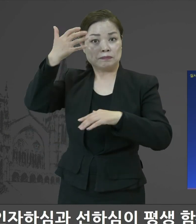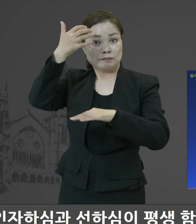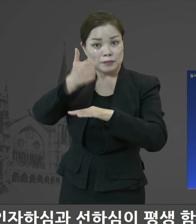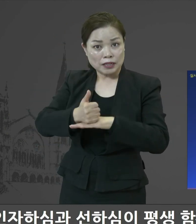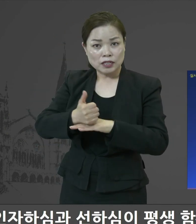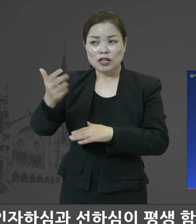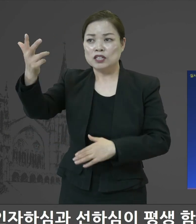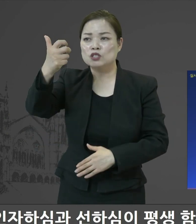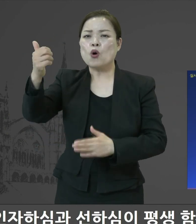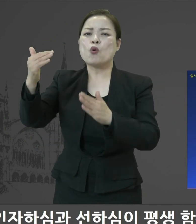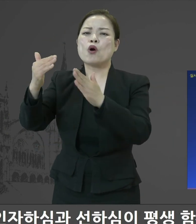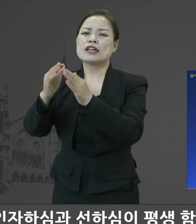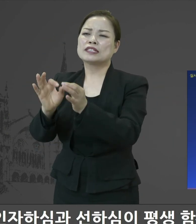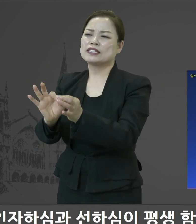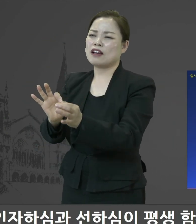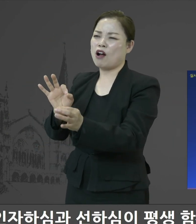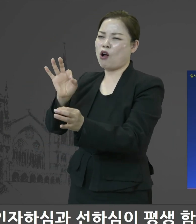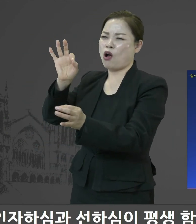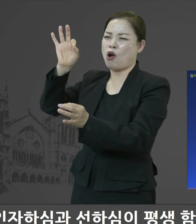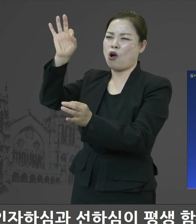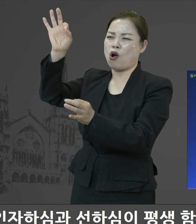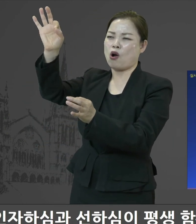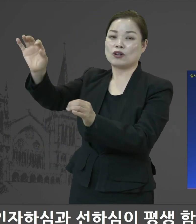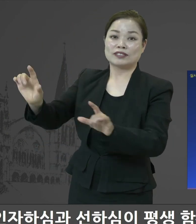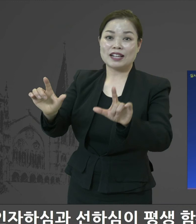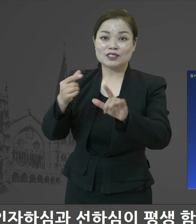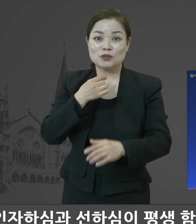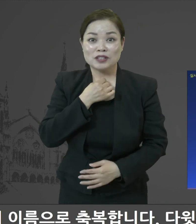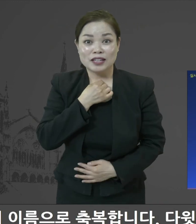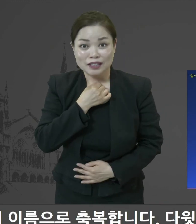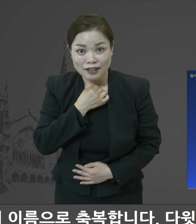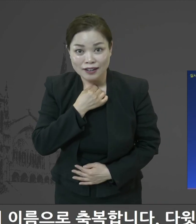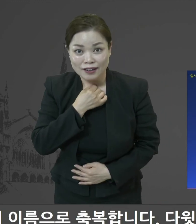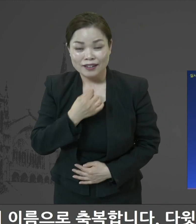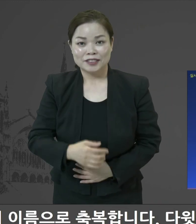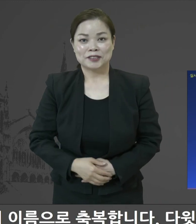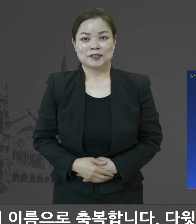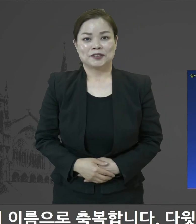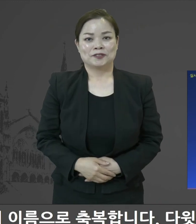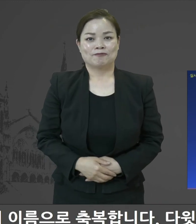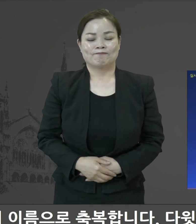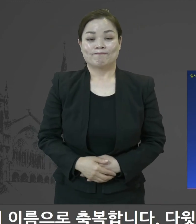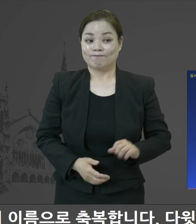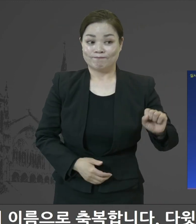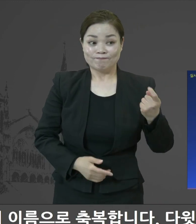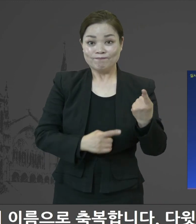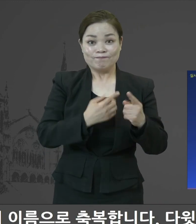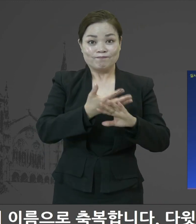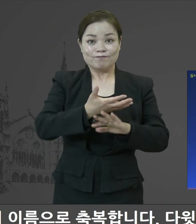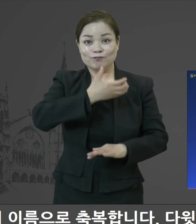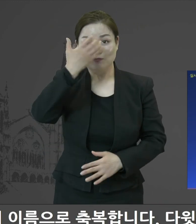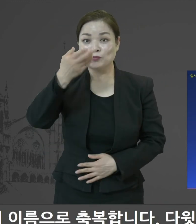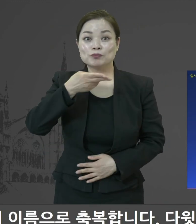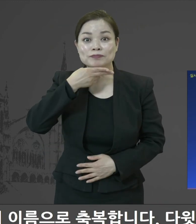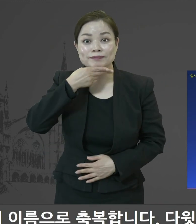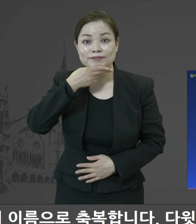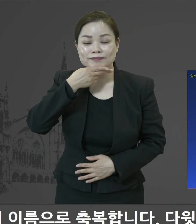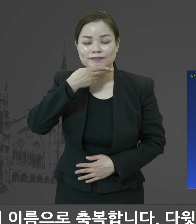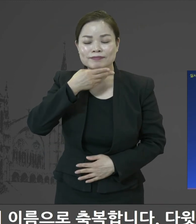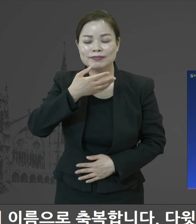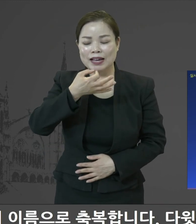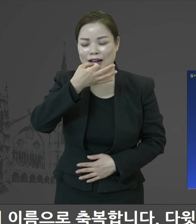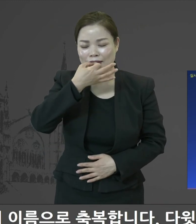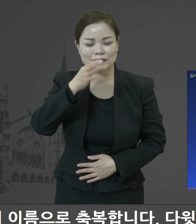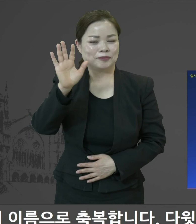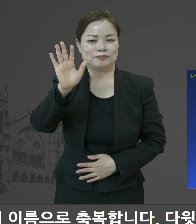여호와의 집에 영원히 살리로다. 다윗은 다른 꿈이 있는 것이 아니에요. 다른